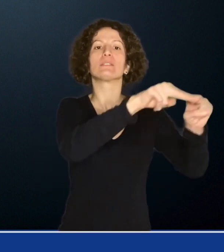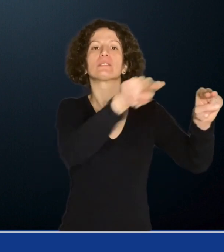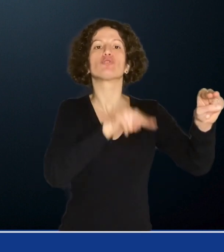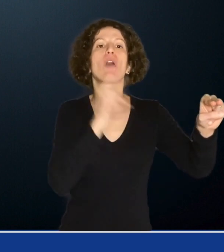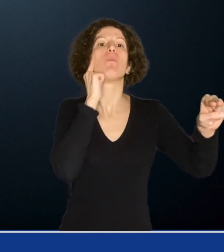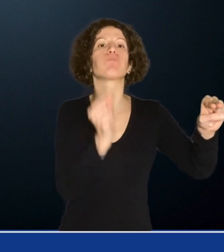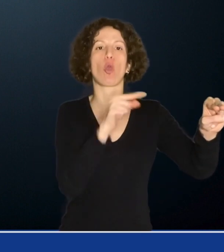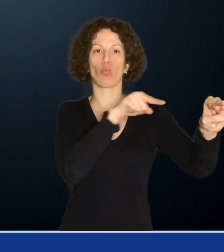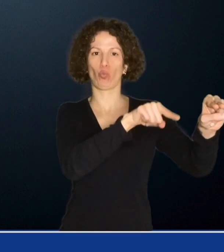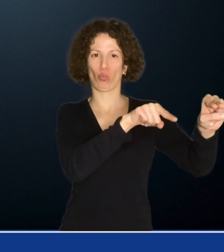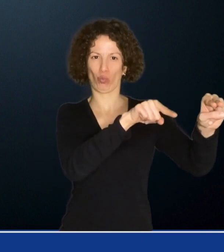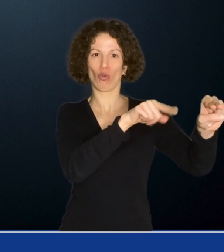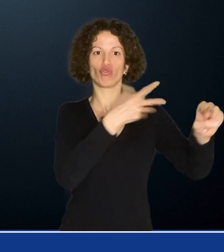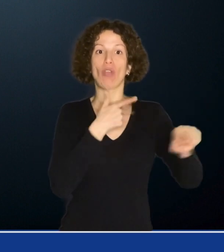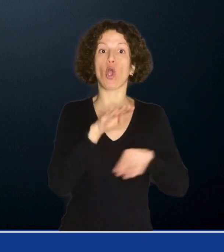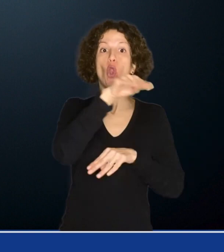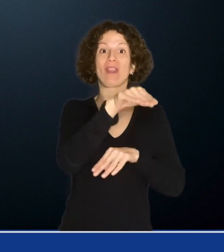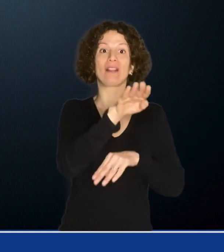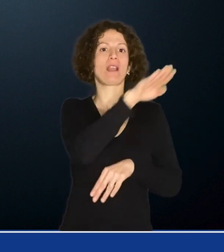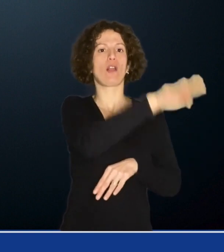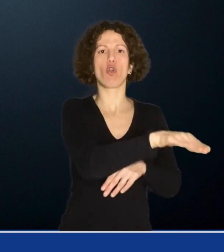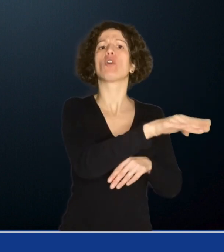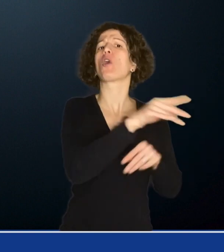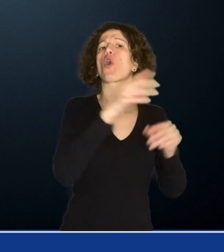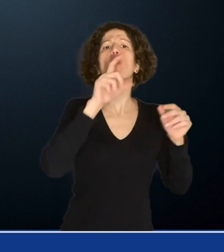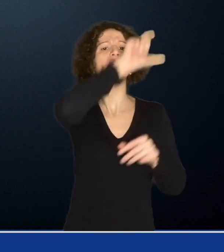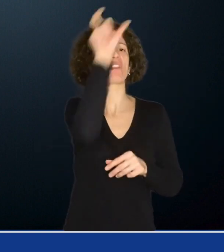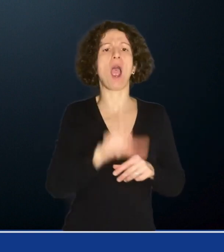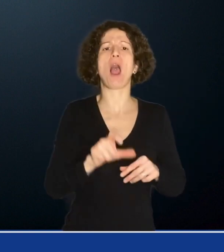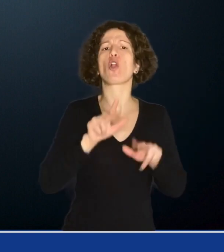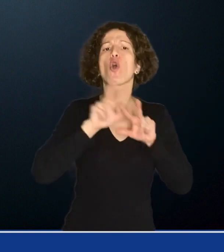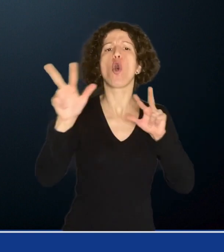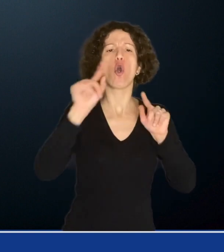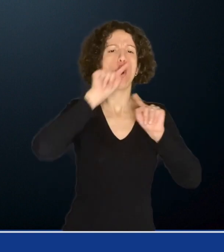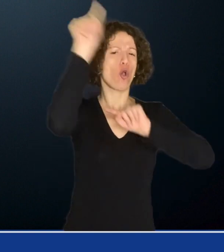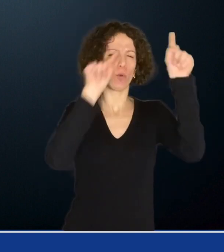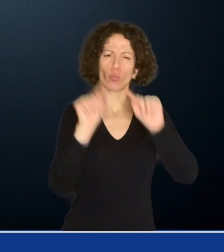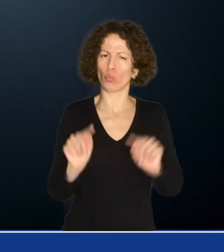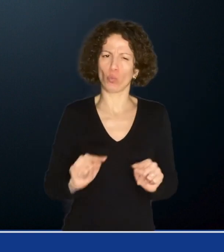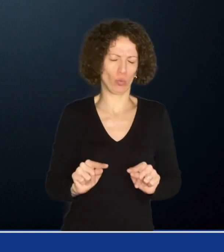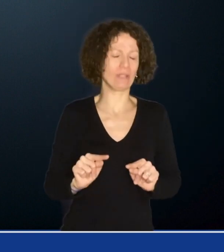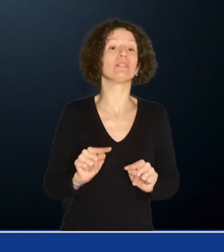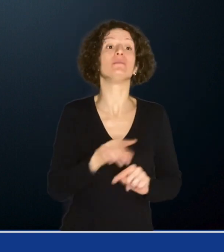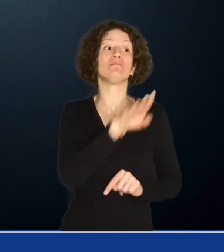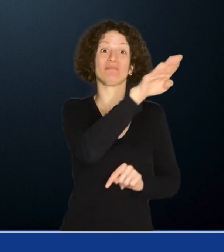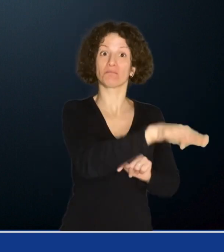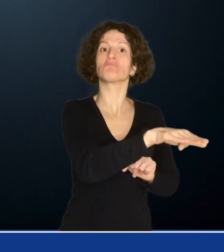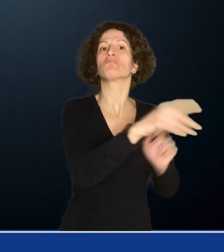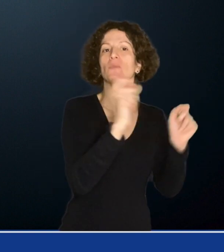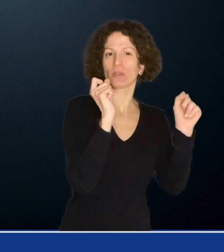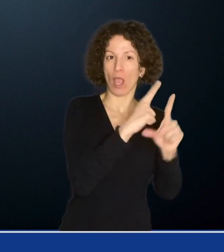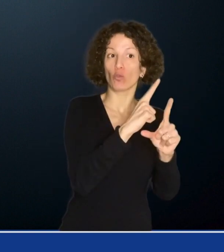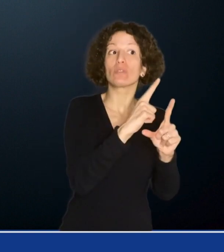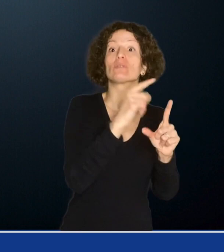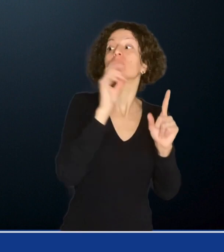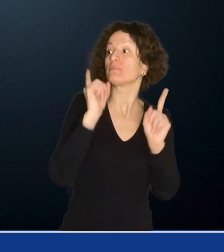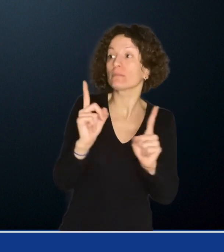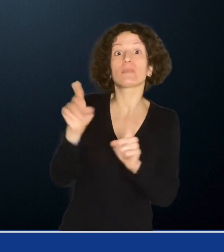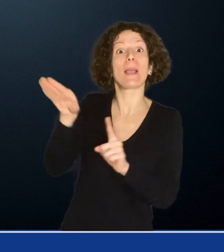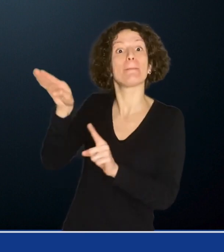con disabilità ovviamente possessori del contrassegno invalidi per auto possono parcheggiare gratuitamente sulle strisce blu in